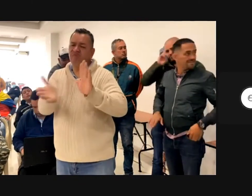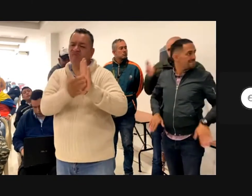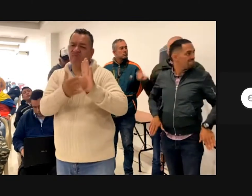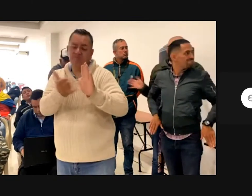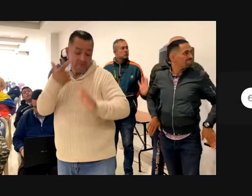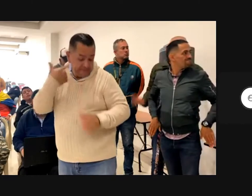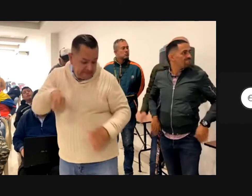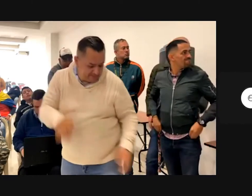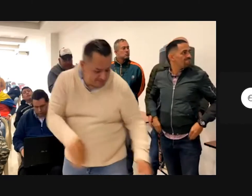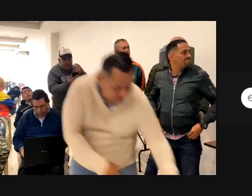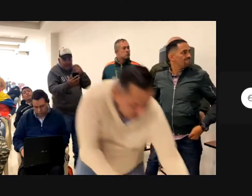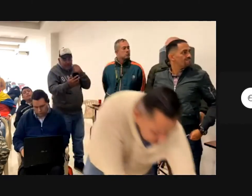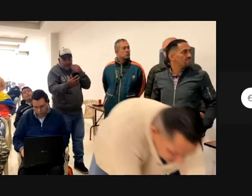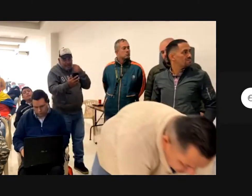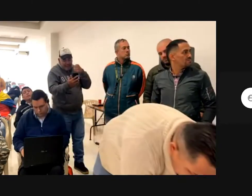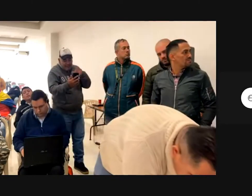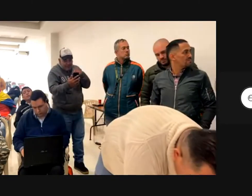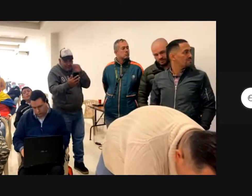pero